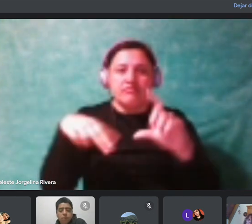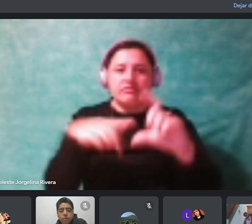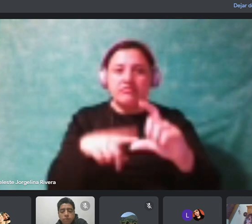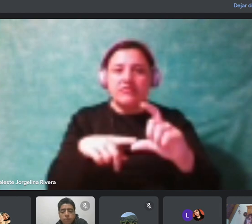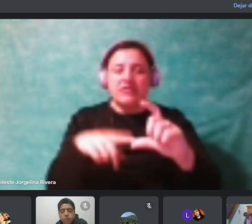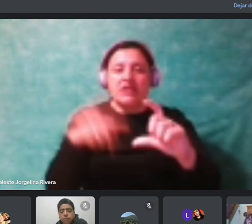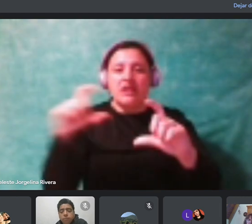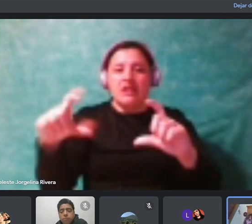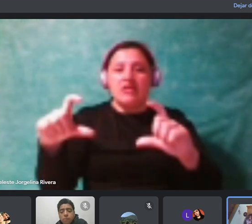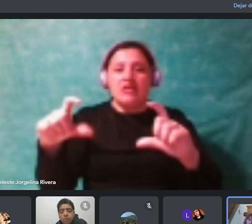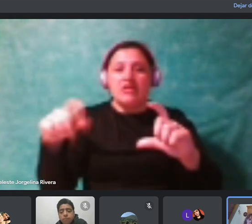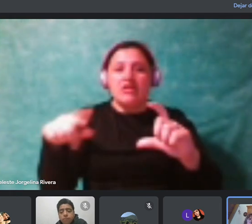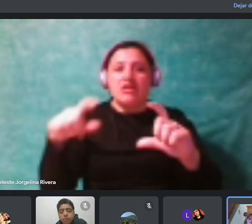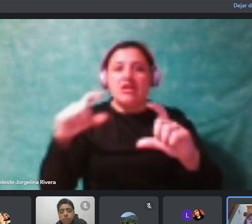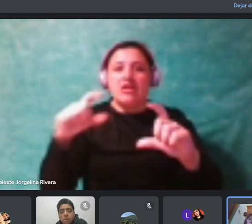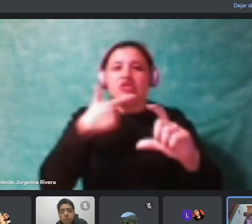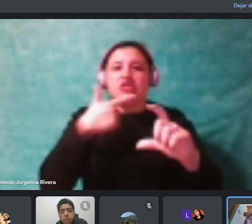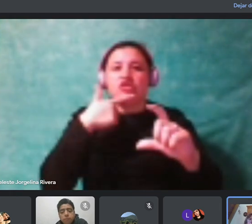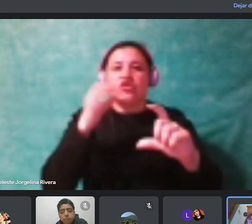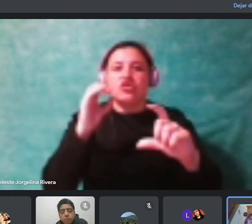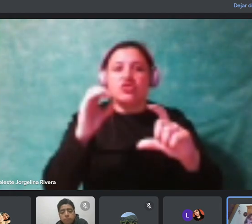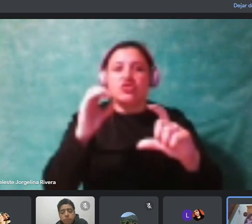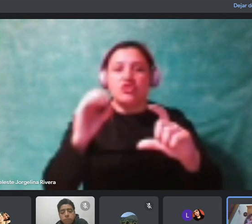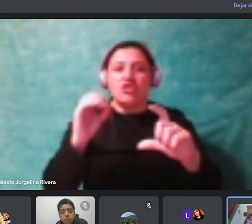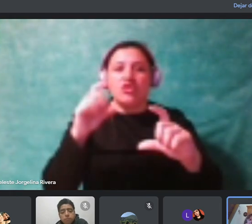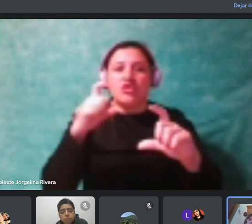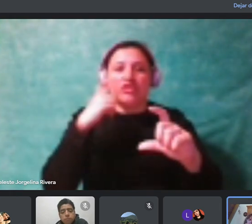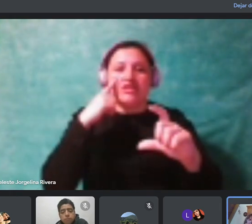Society. Society. Y luego.